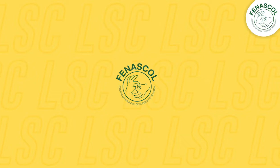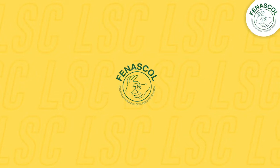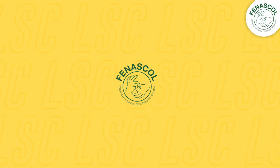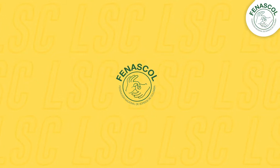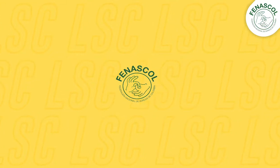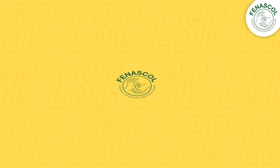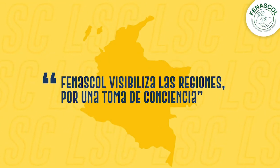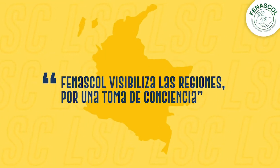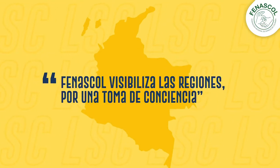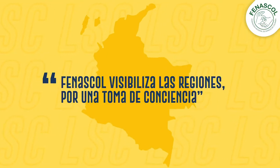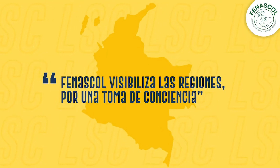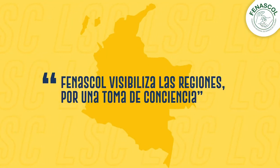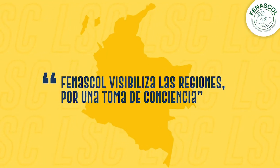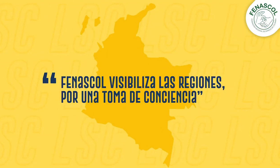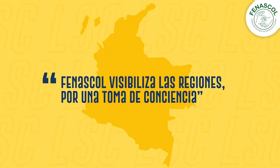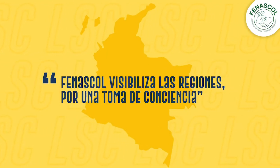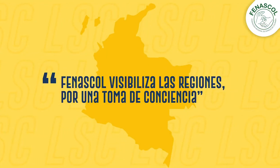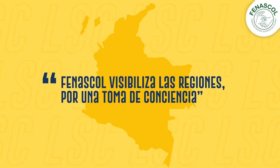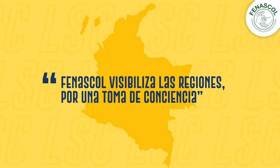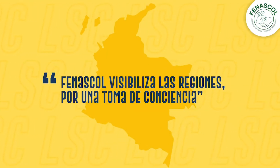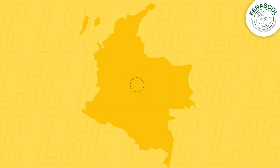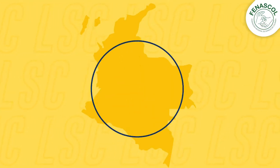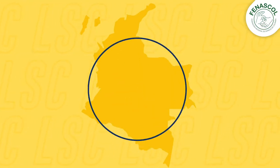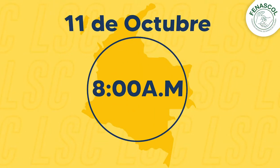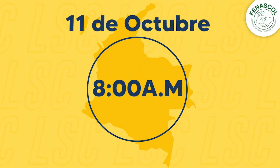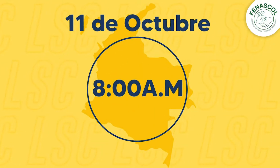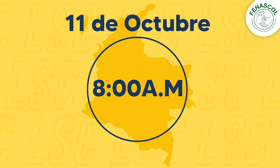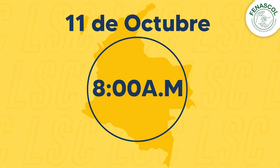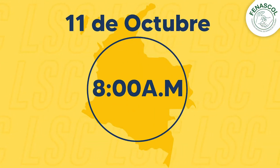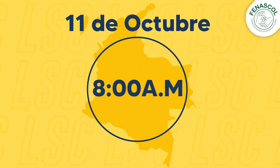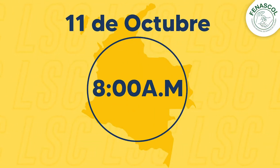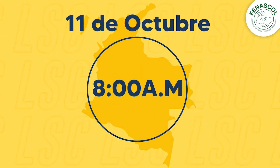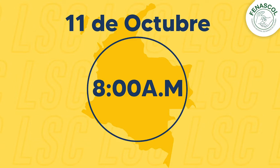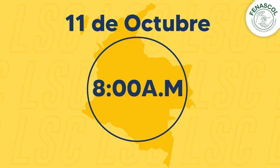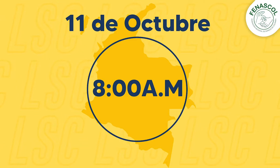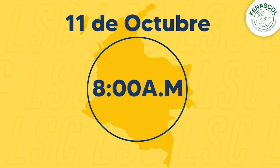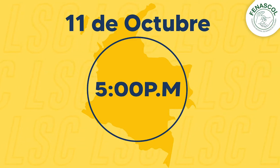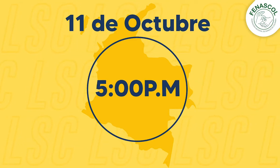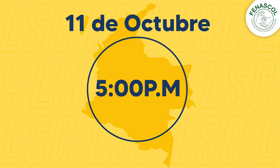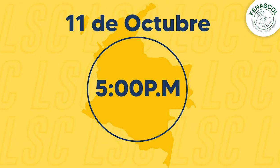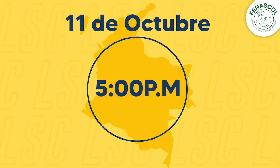FENASCOL visibiliza las regiones por una toma de conciencia. 11 de octubre, 8 de la mañana a 5 de la tarde.